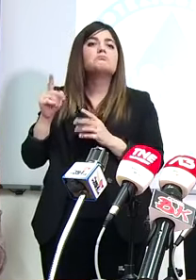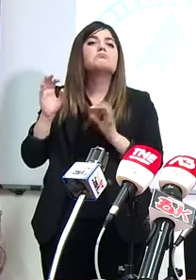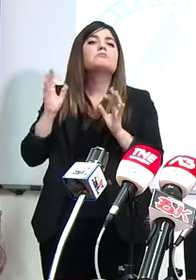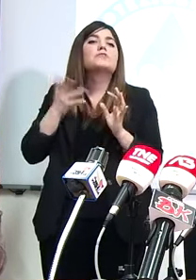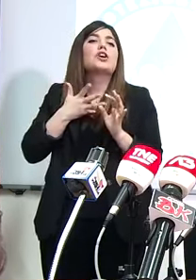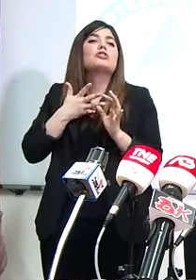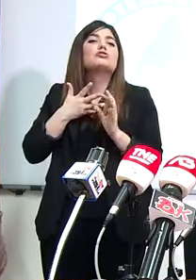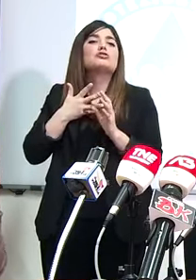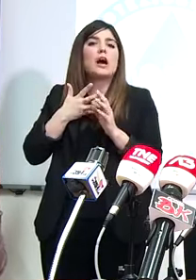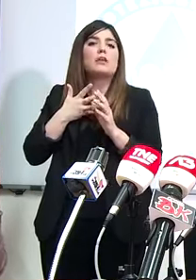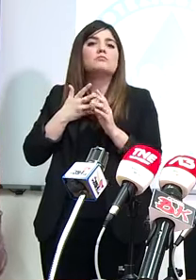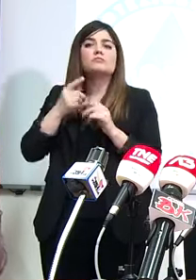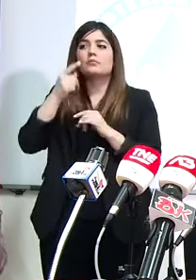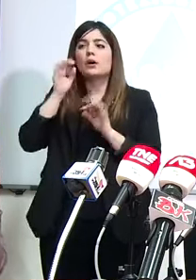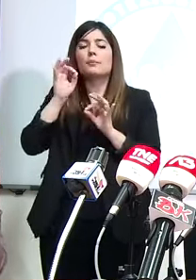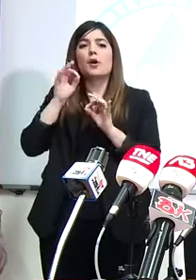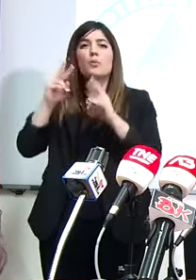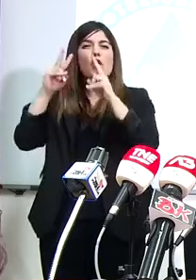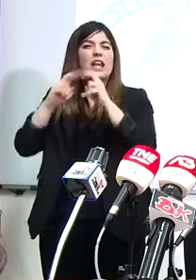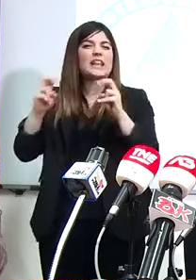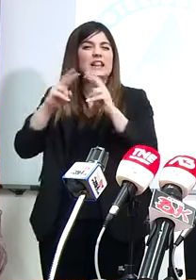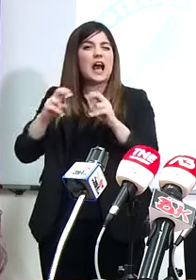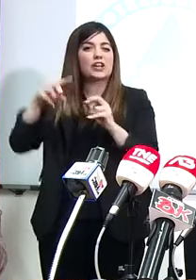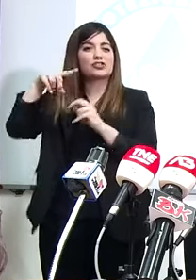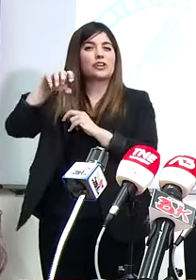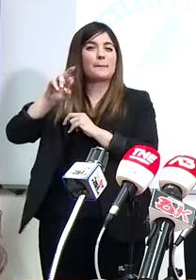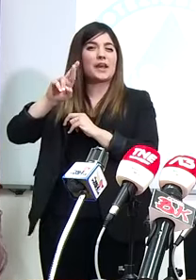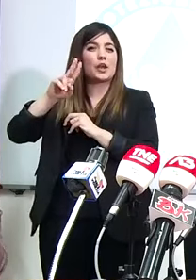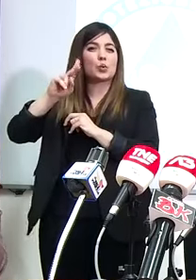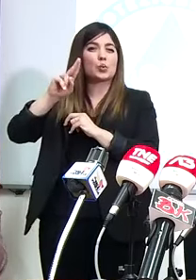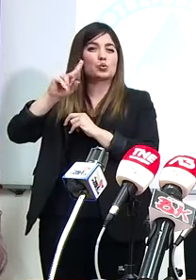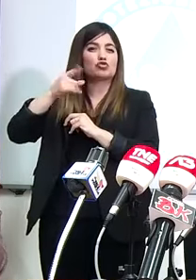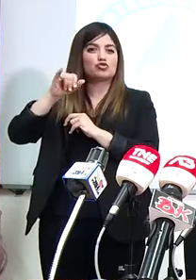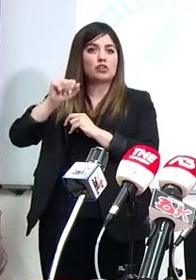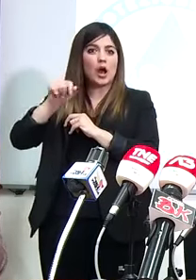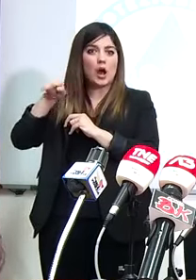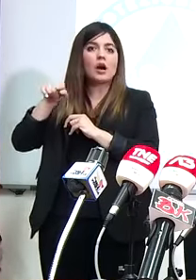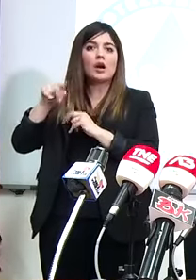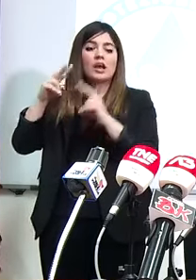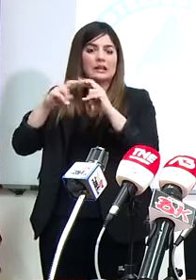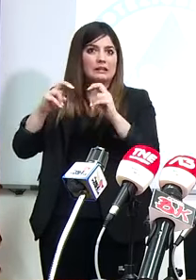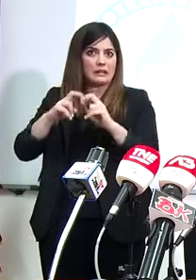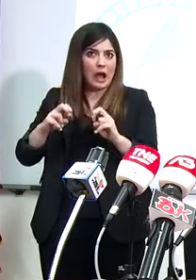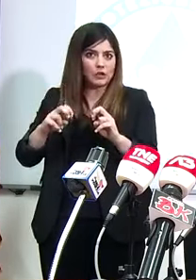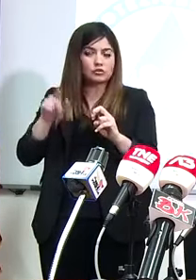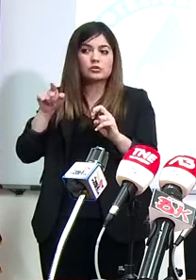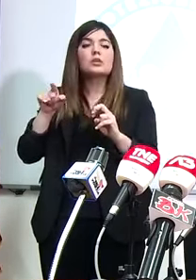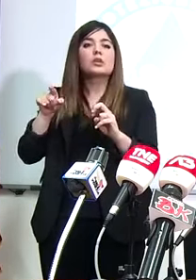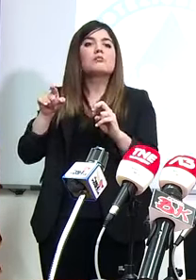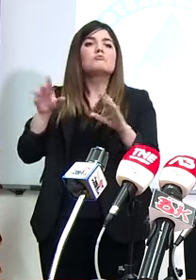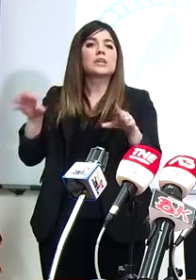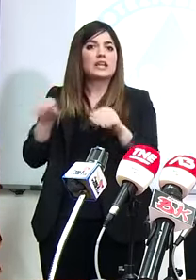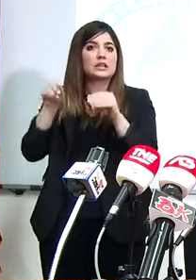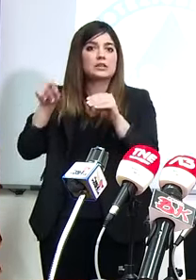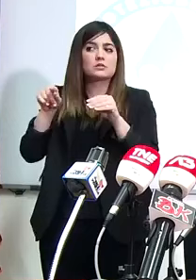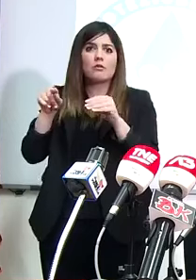perché finalmente farà chiarezza e ci metterà nelle condizioni di capire visto che qualcun altro non l'ho voluto